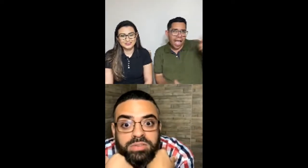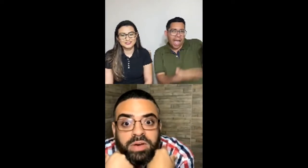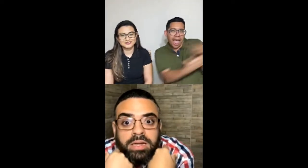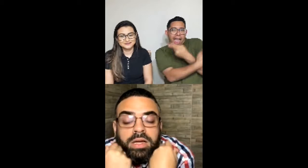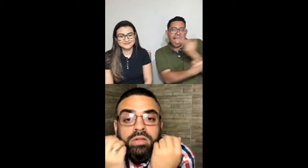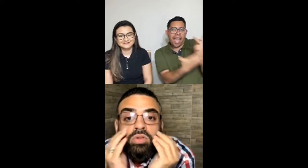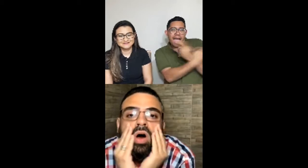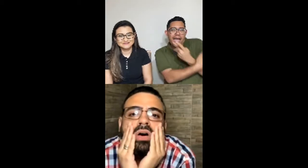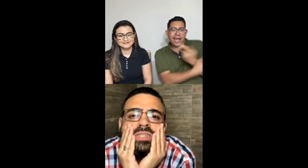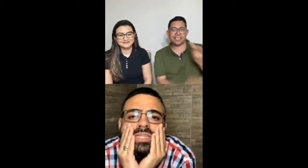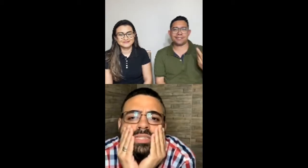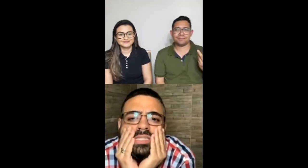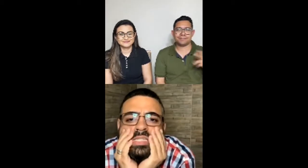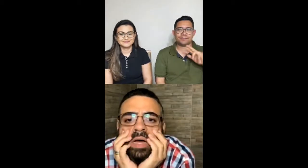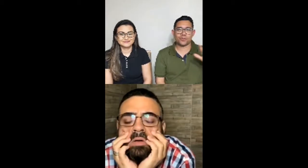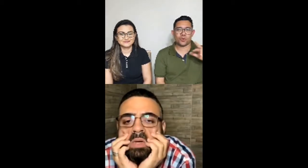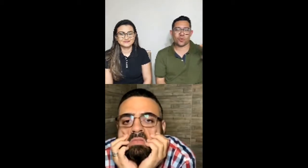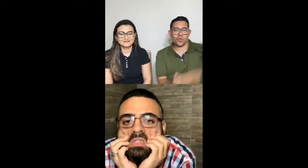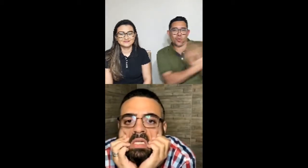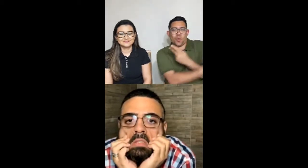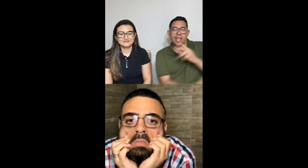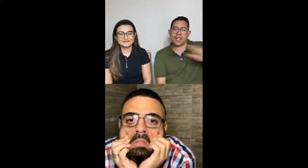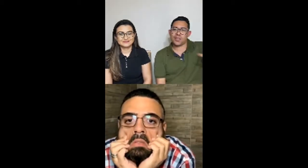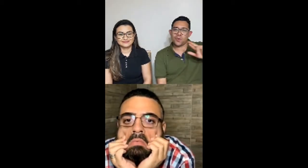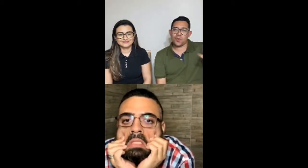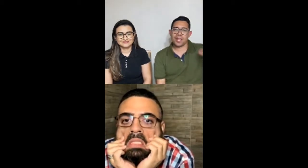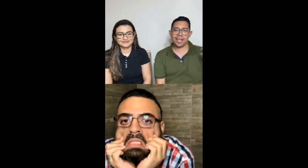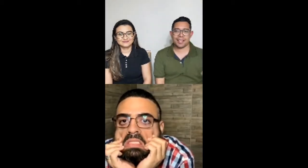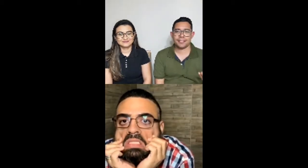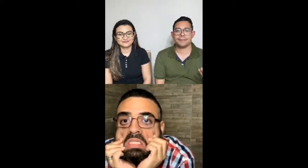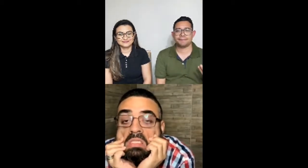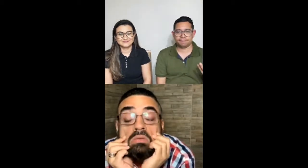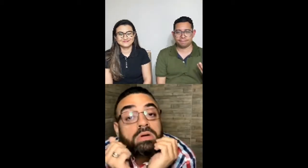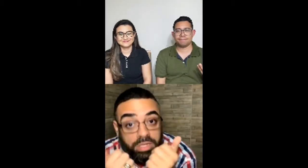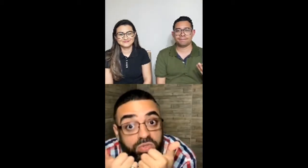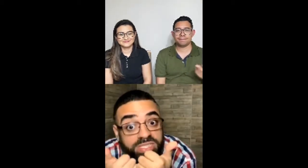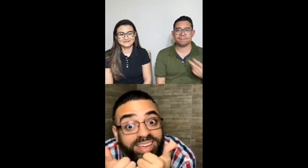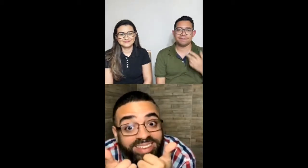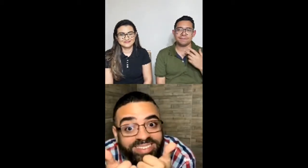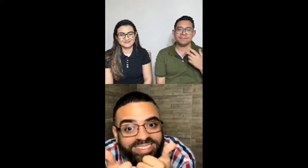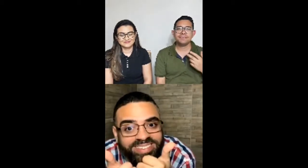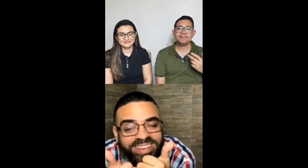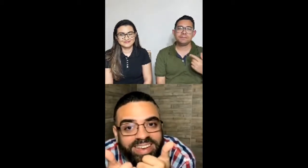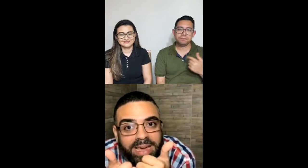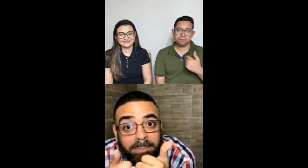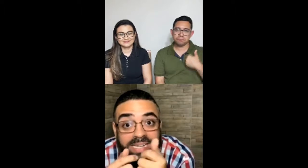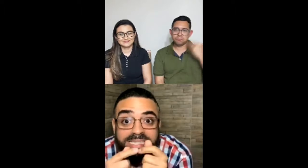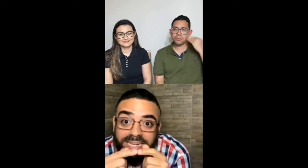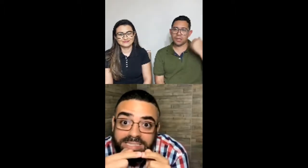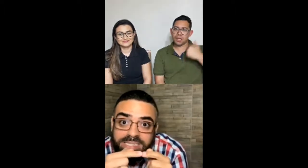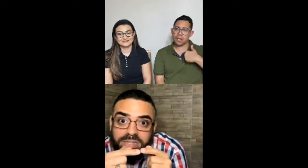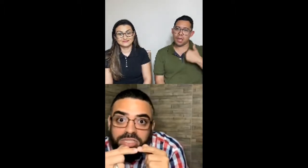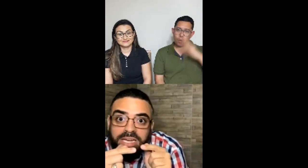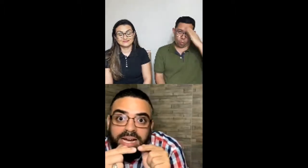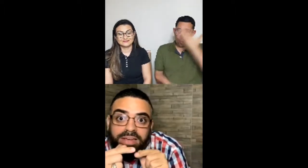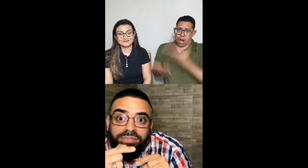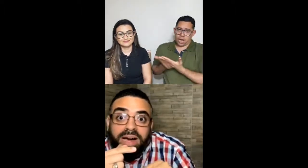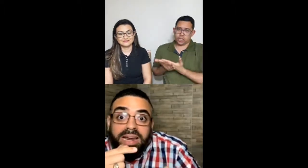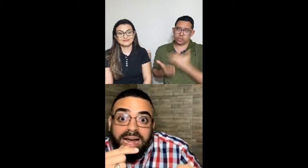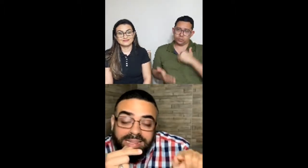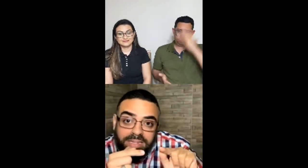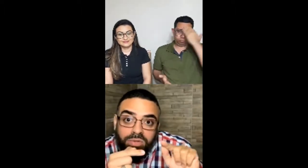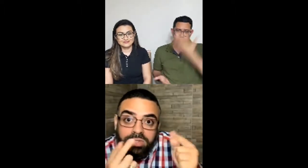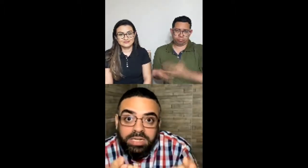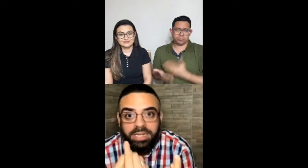mim, que ele está fazendo errado. Aí você fala, nossa, Saulo, mas você é de uma doutrina